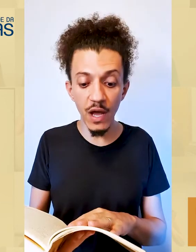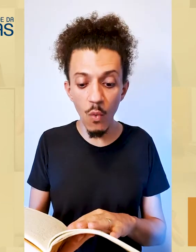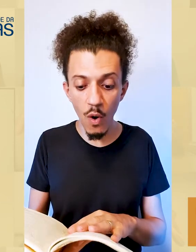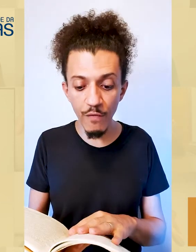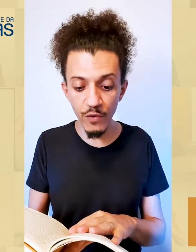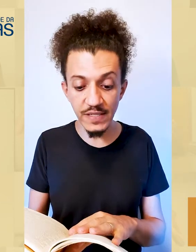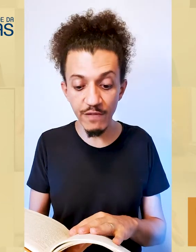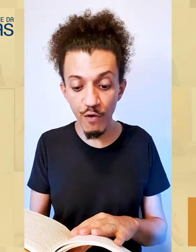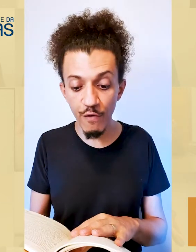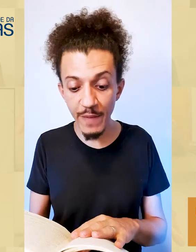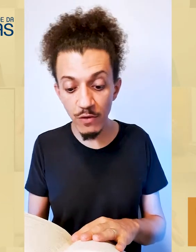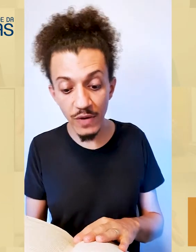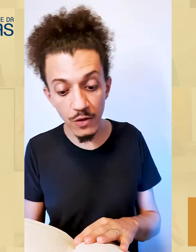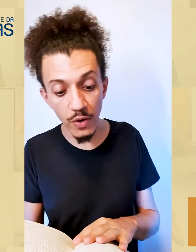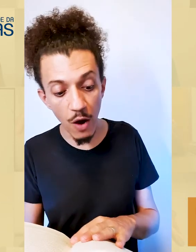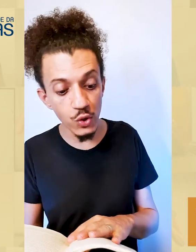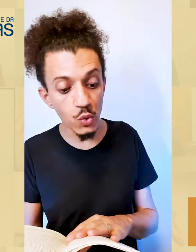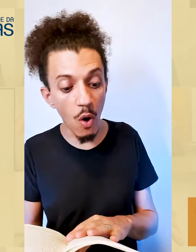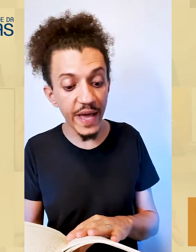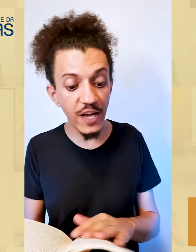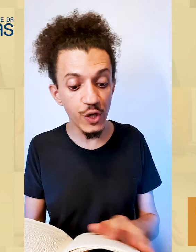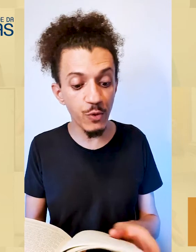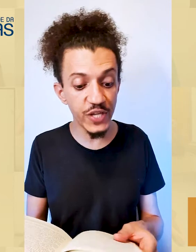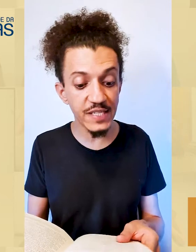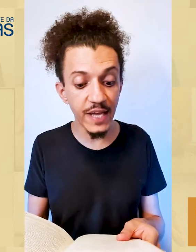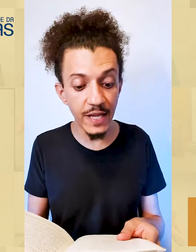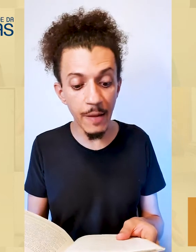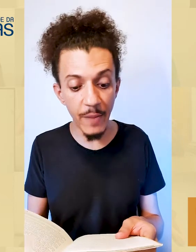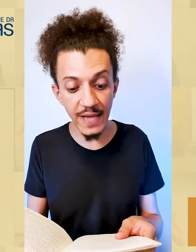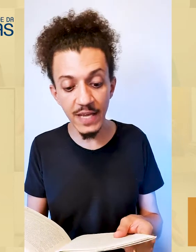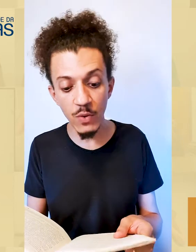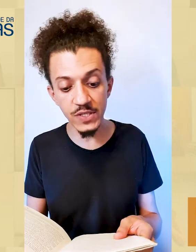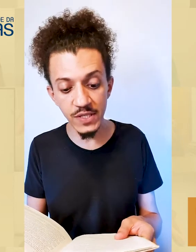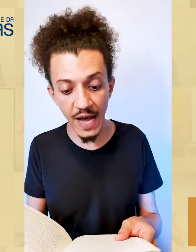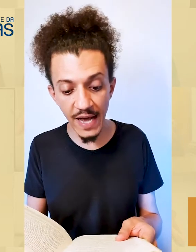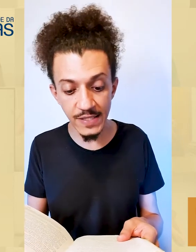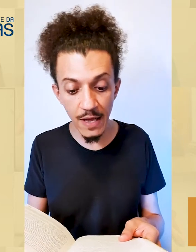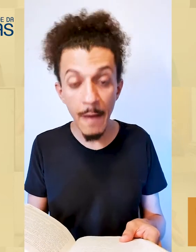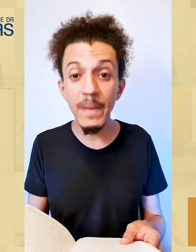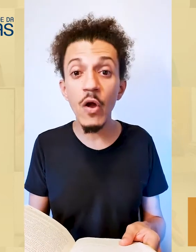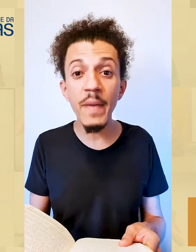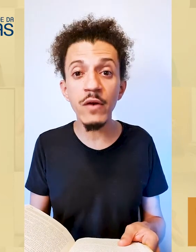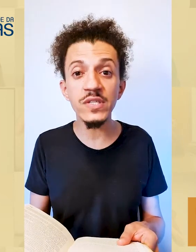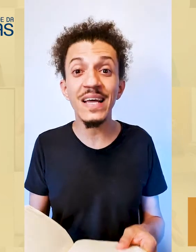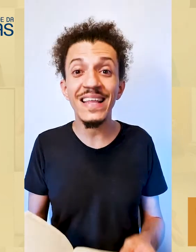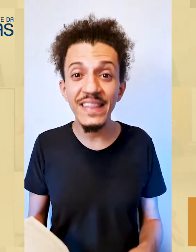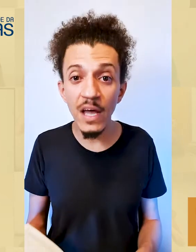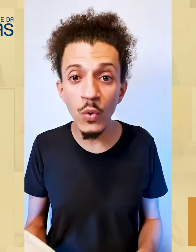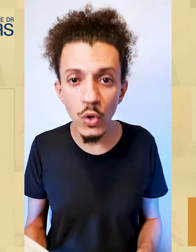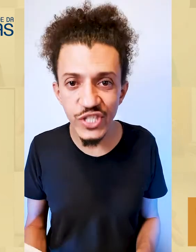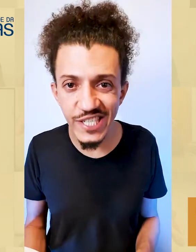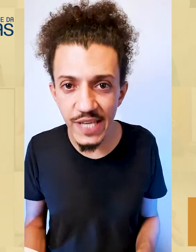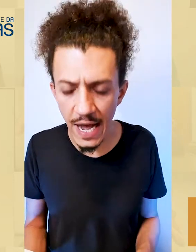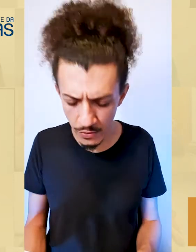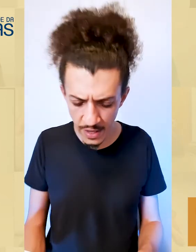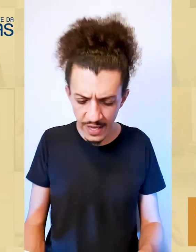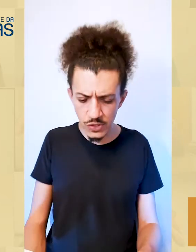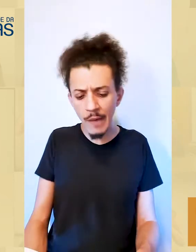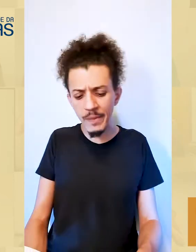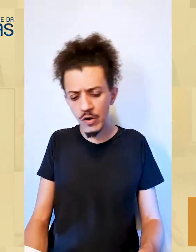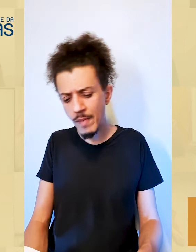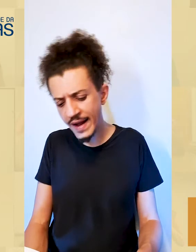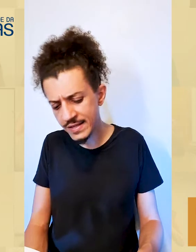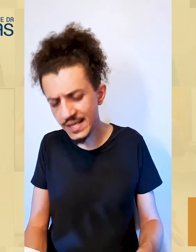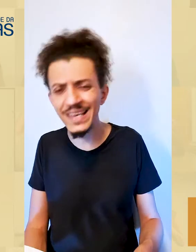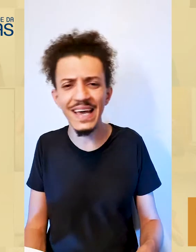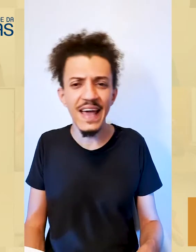Historicamente, não houve o desenvolvimento natural de qualquer tipo de escrita para as línguas de sinais, pelo menos não noticiado. E só